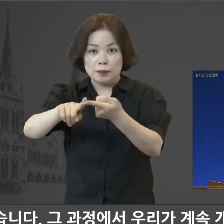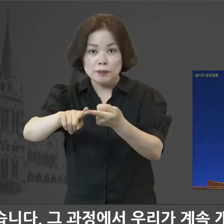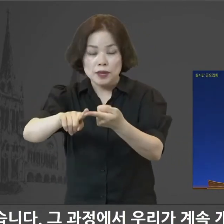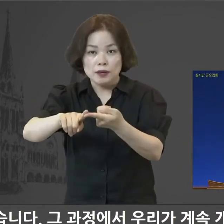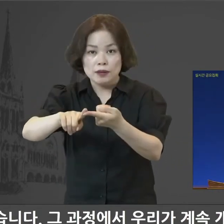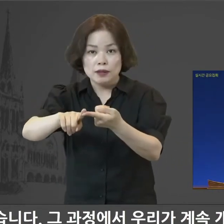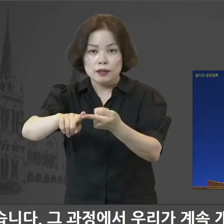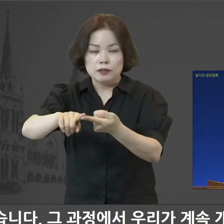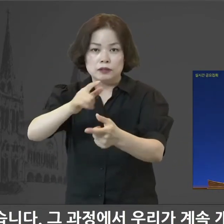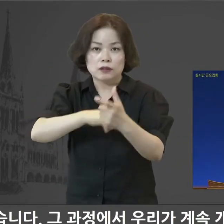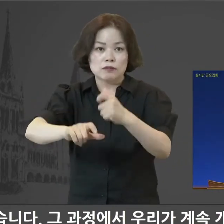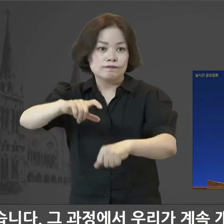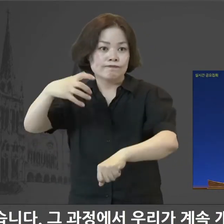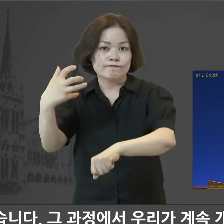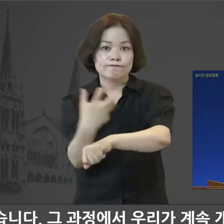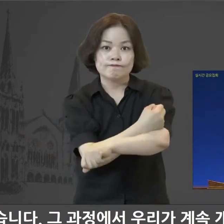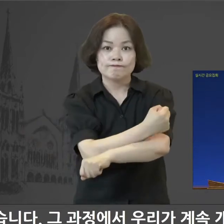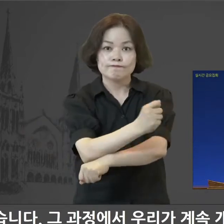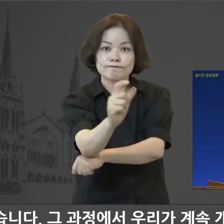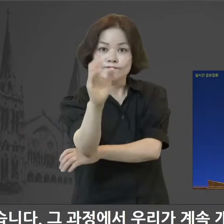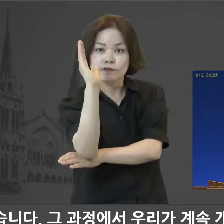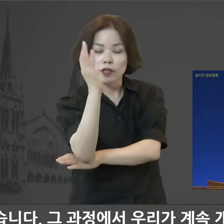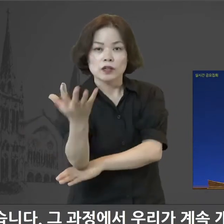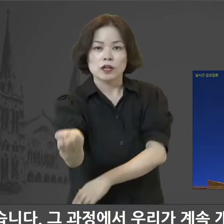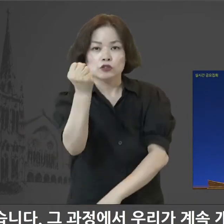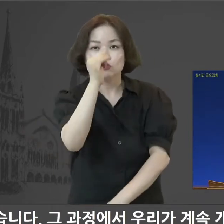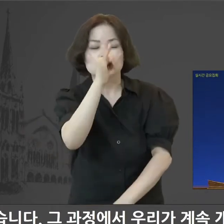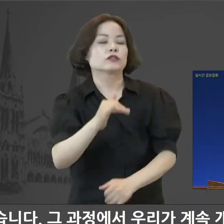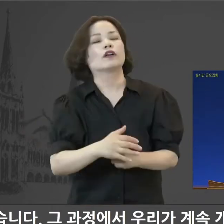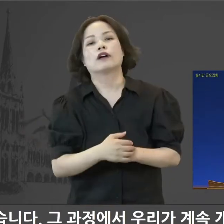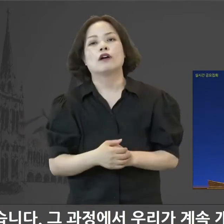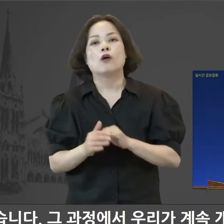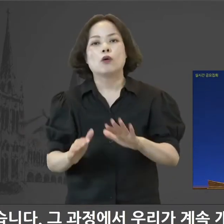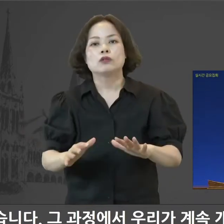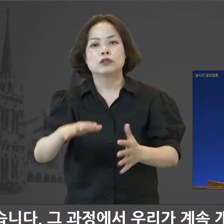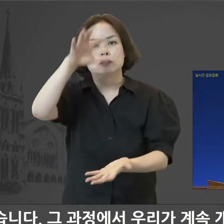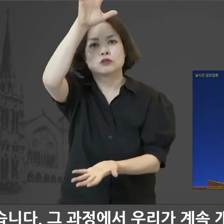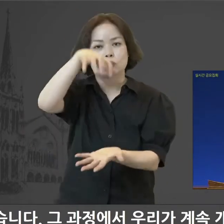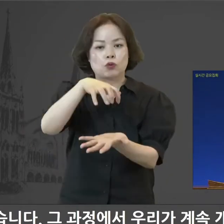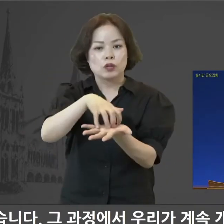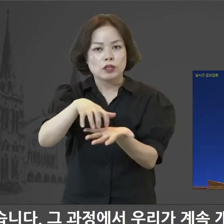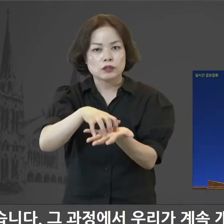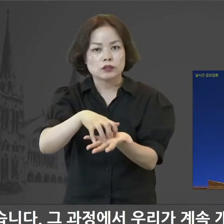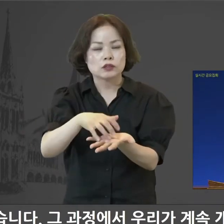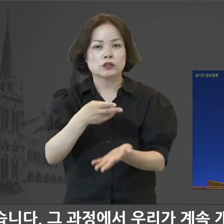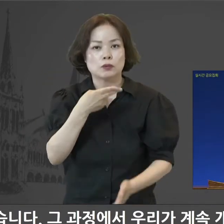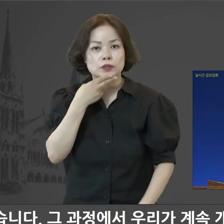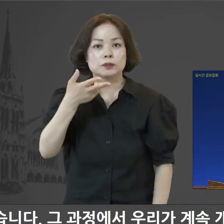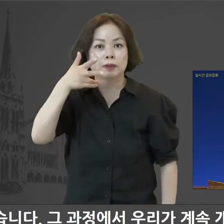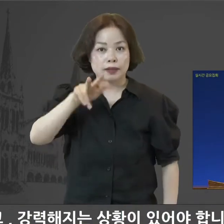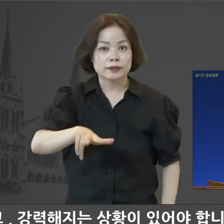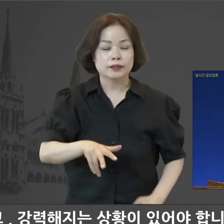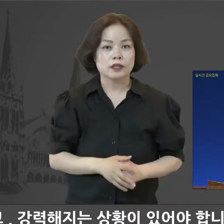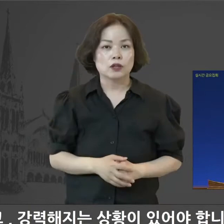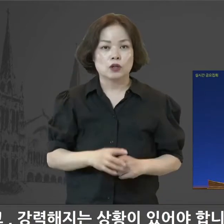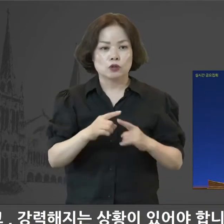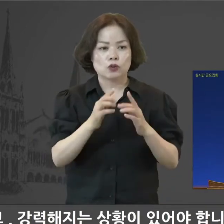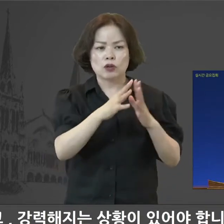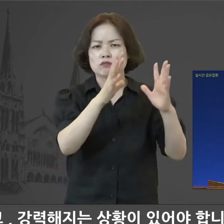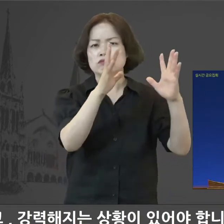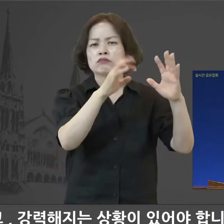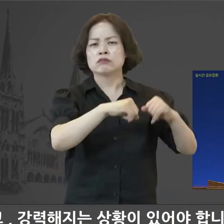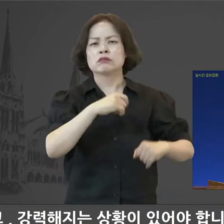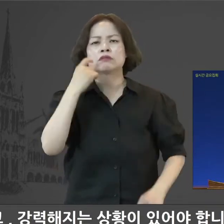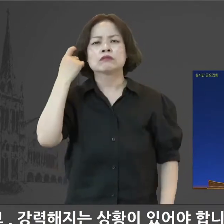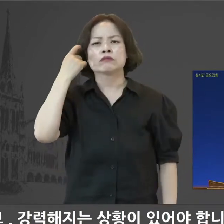강력해지는, 그래서 저는 희망을 갖는 게, 여러분 통계를 확인해 보십시오. 오늘 제가 통계는 안 가지고 왔는데 지금 교회가